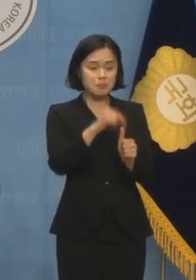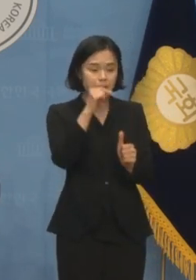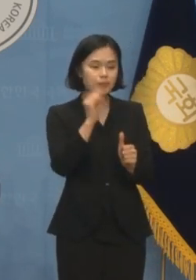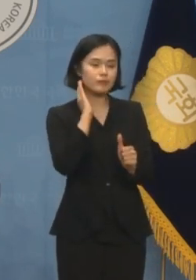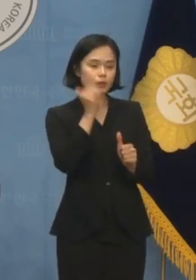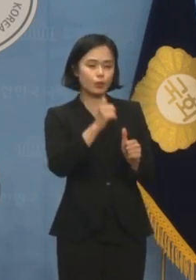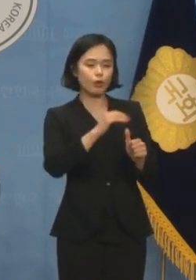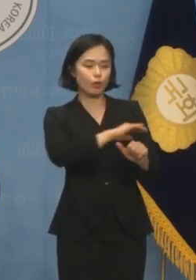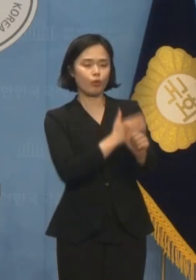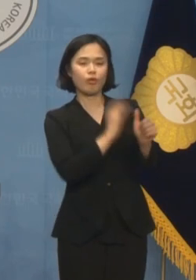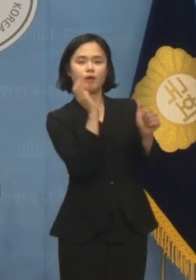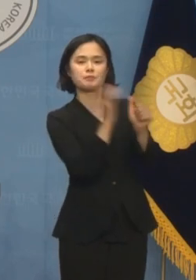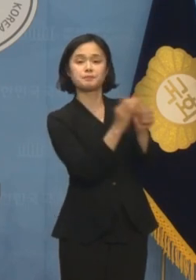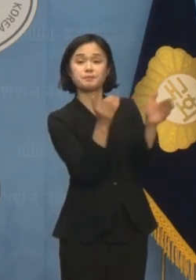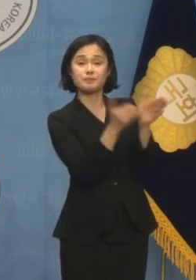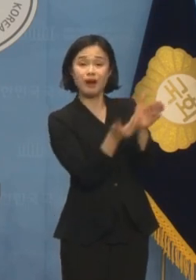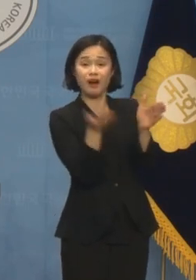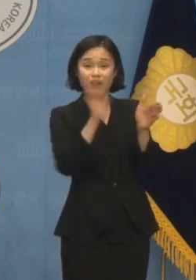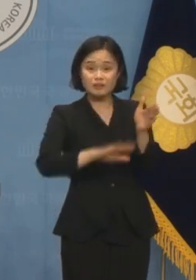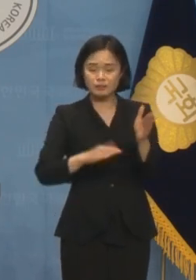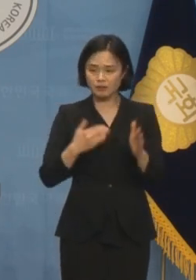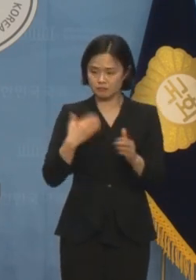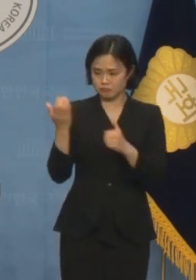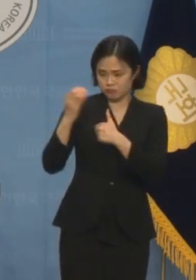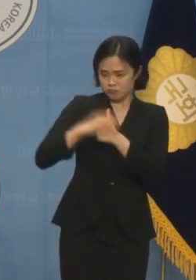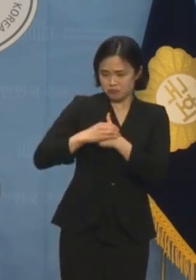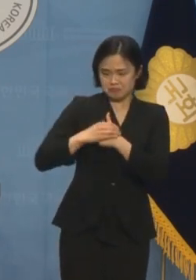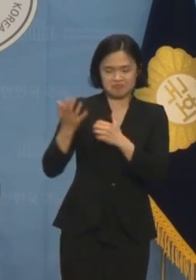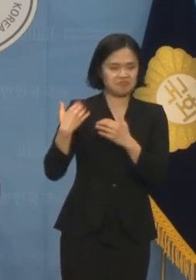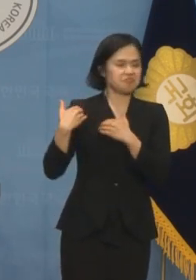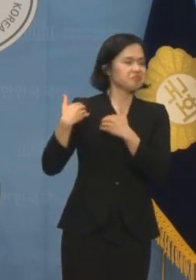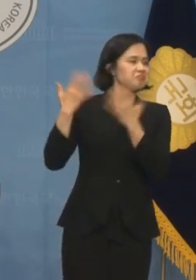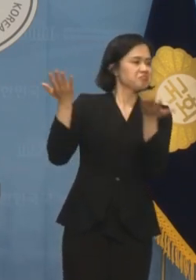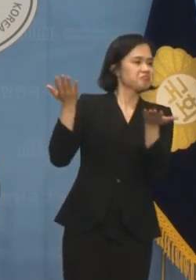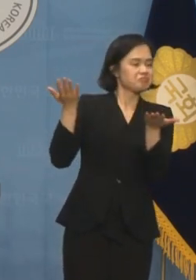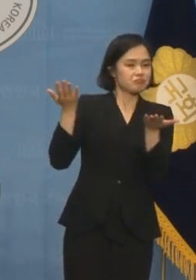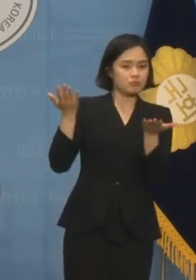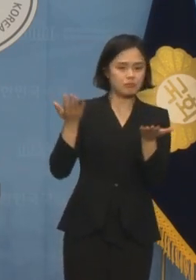대통령은 스스로 벌거벗은 임금님이 돼버렸습니다.